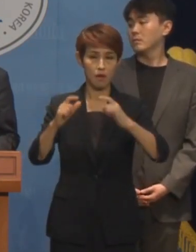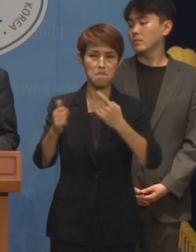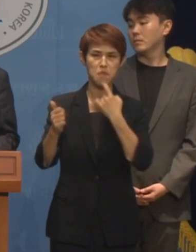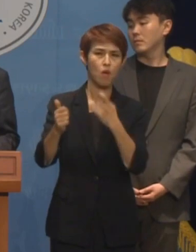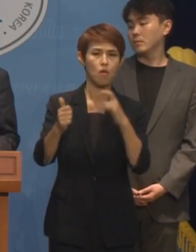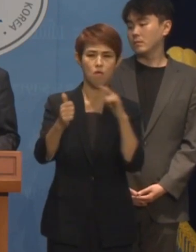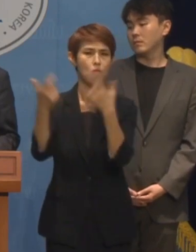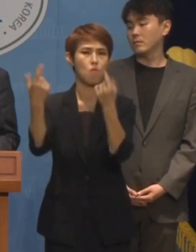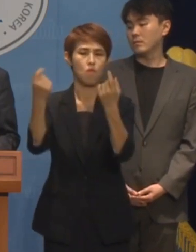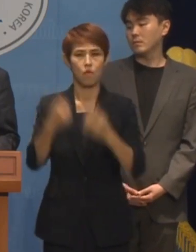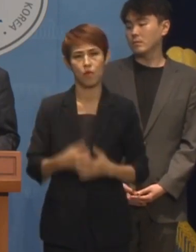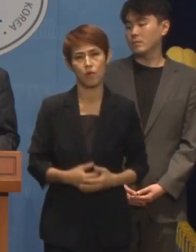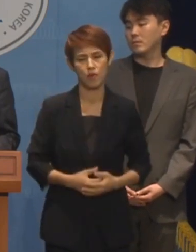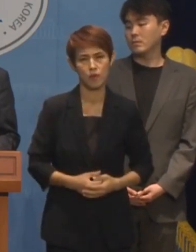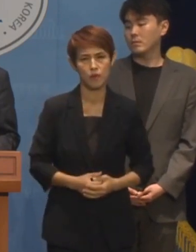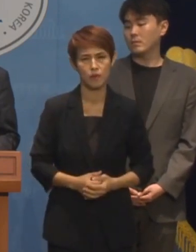아니라